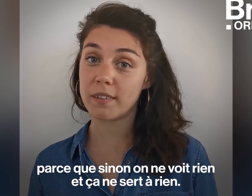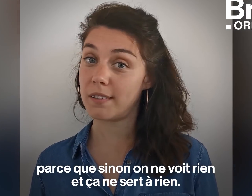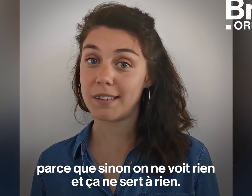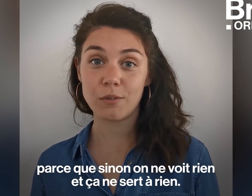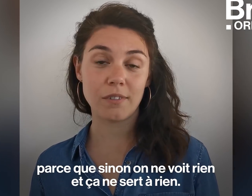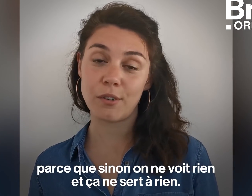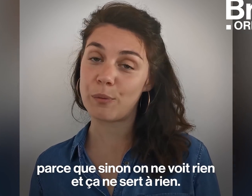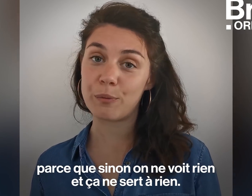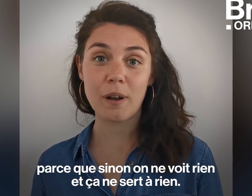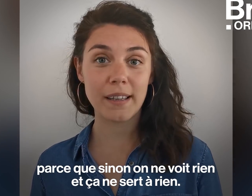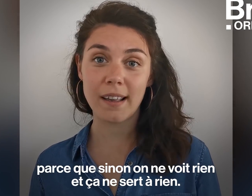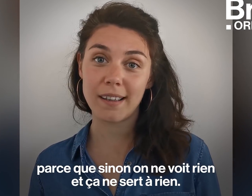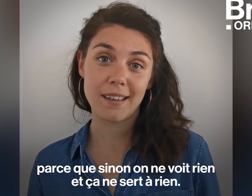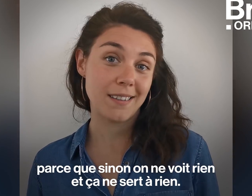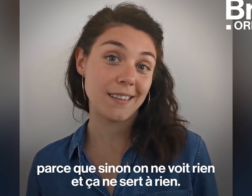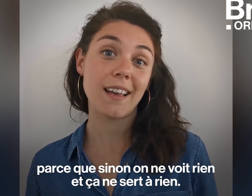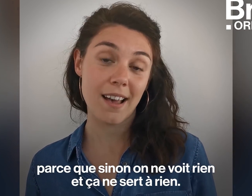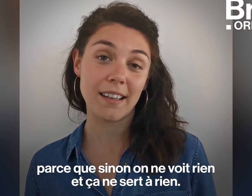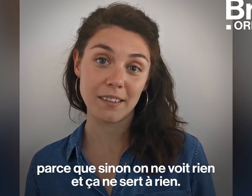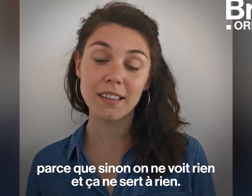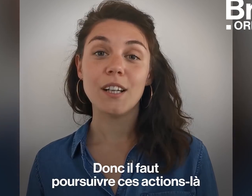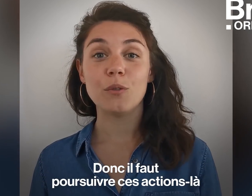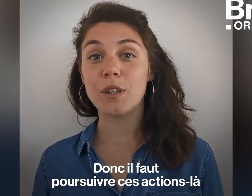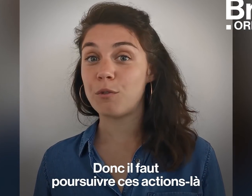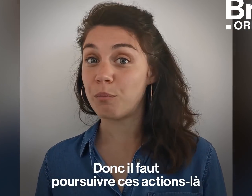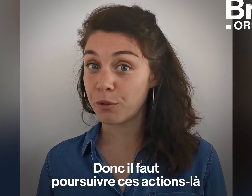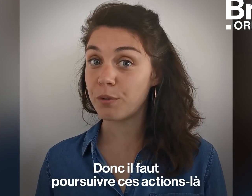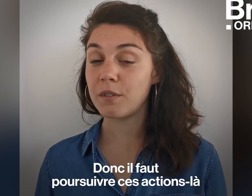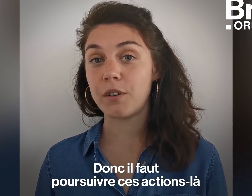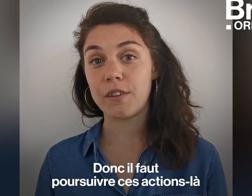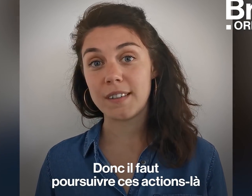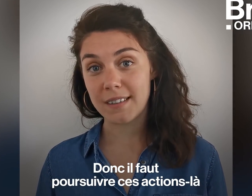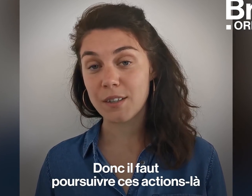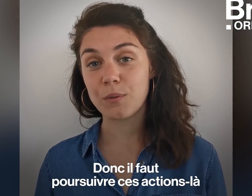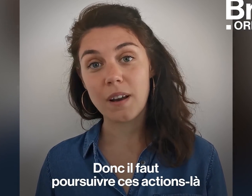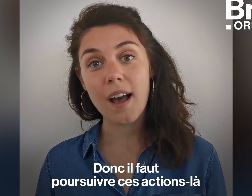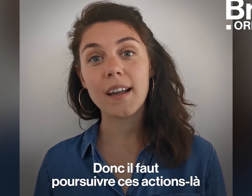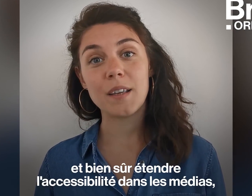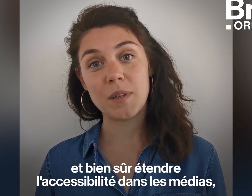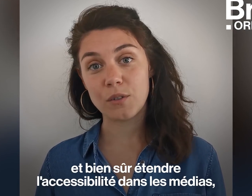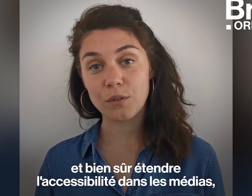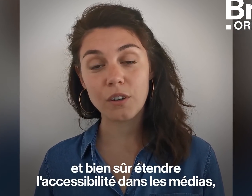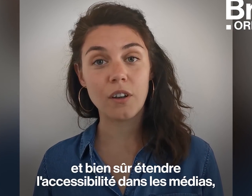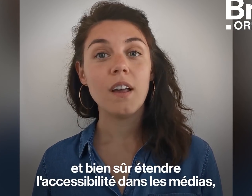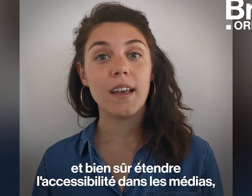que sinon on voit rien et ça ne sert à rien. Donc il faut poursuivre ces actions-là et bien sûr